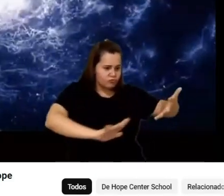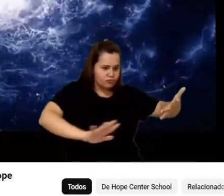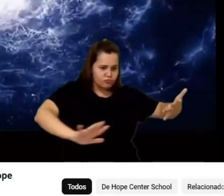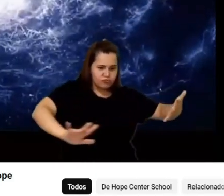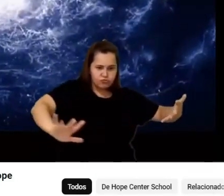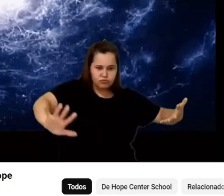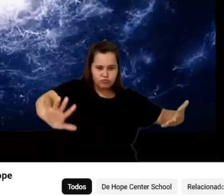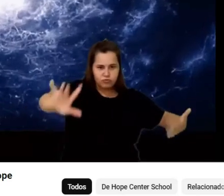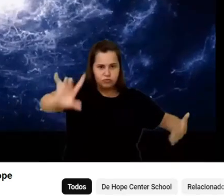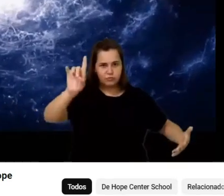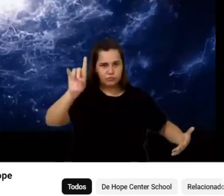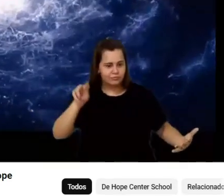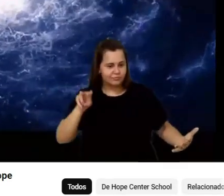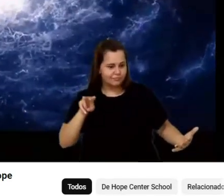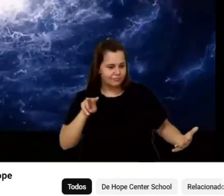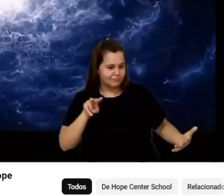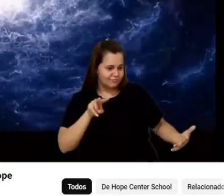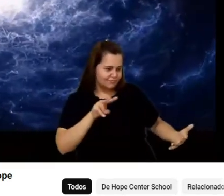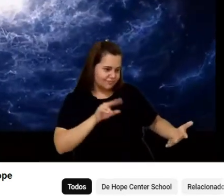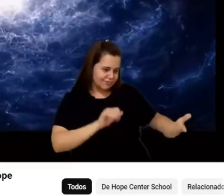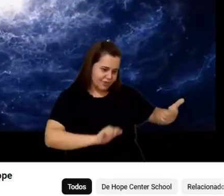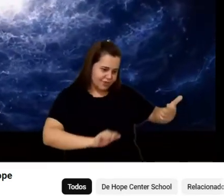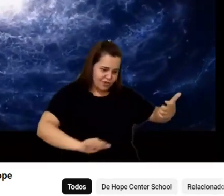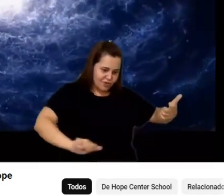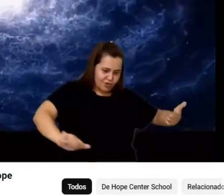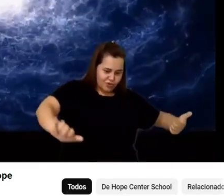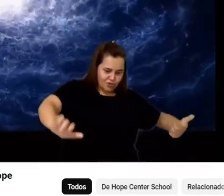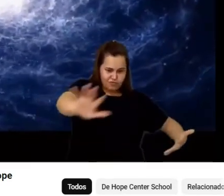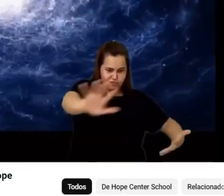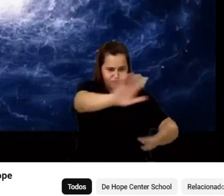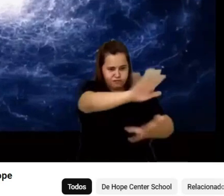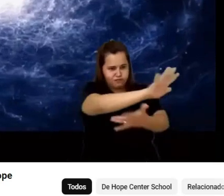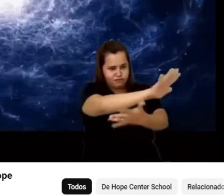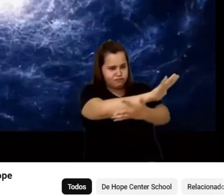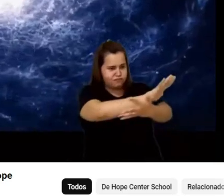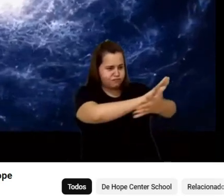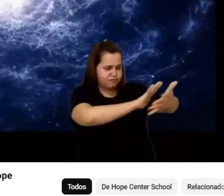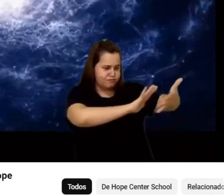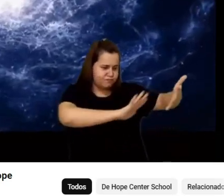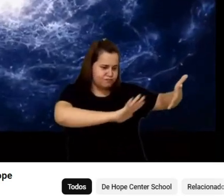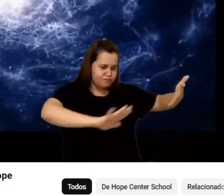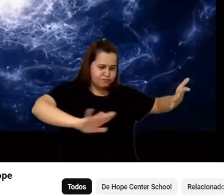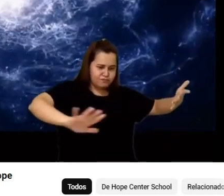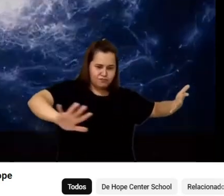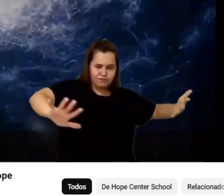Olha, vê como ela repete, esse movimento de translação, de rotação.